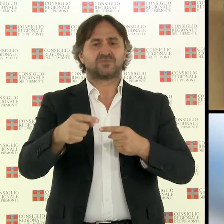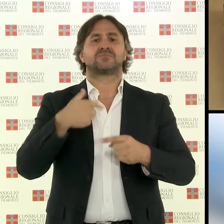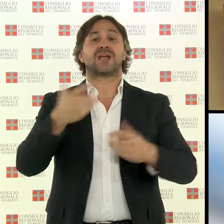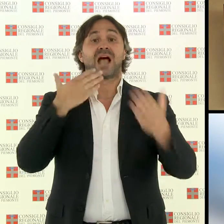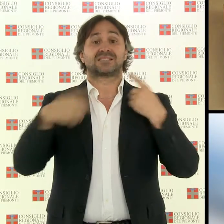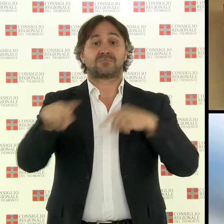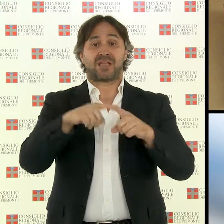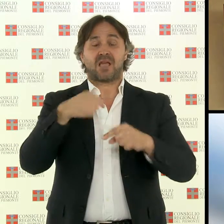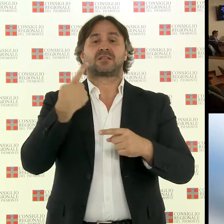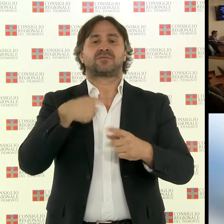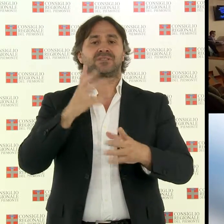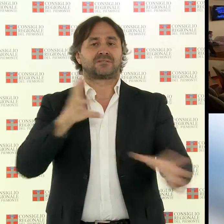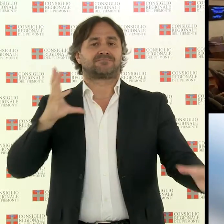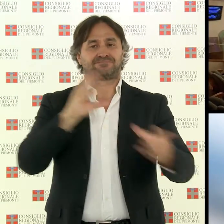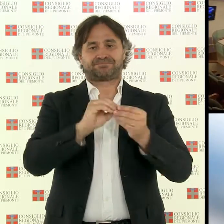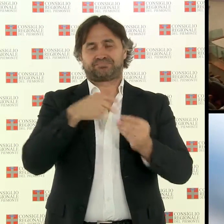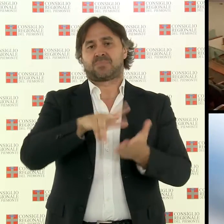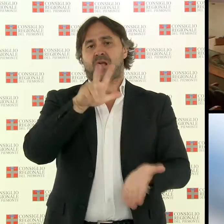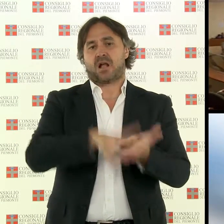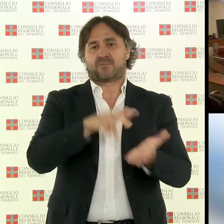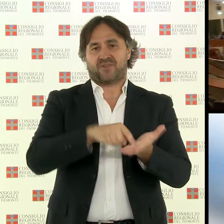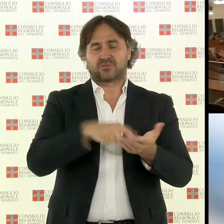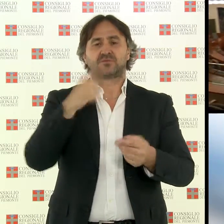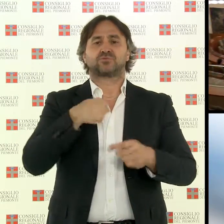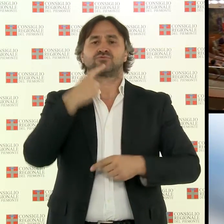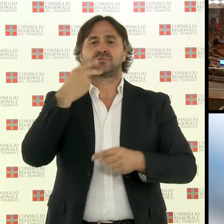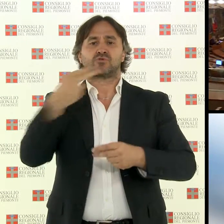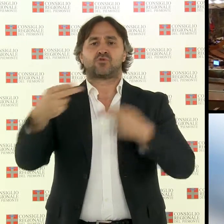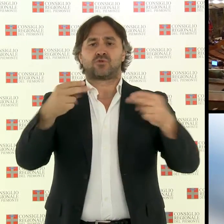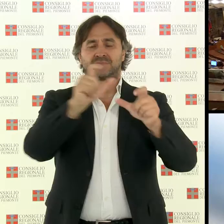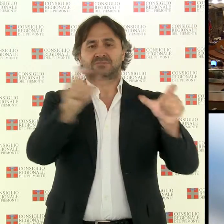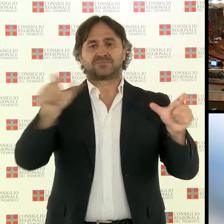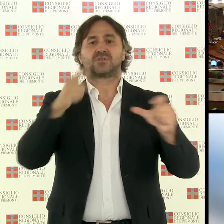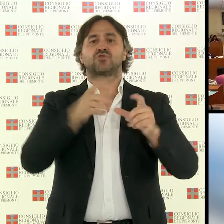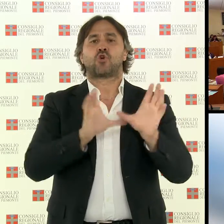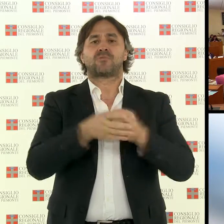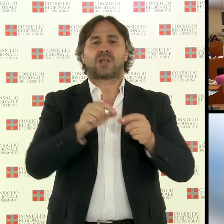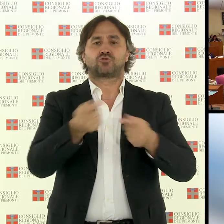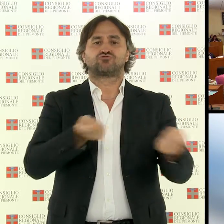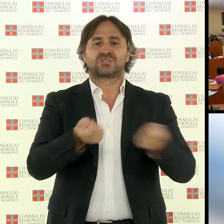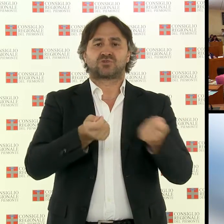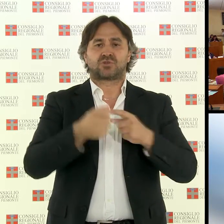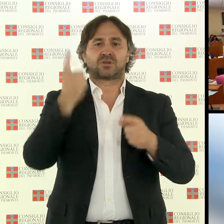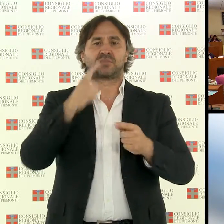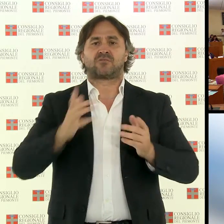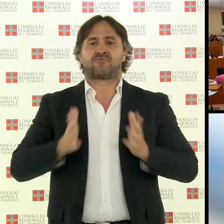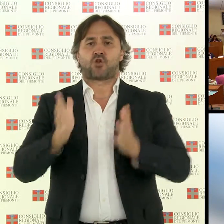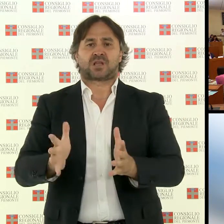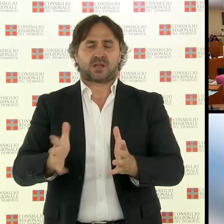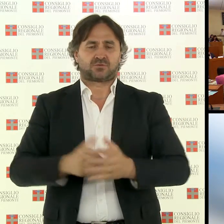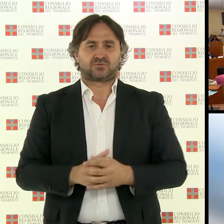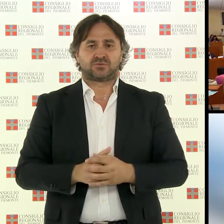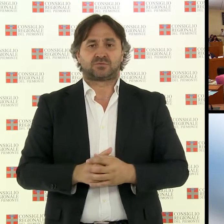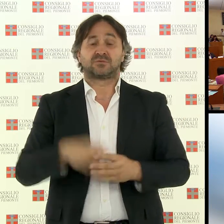rendiconto 2015 del Consiglio e la nomina dei componenti del Comitato regionale di gestione del Fondo speciale per il volontariato.